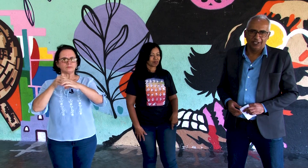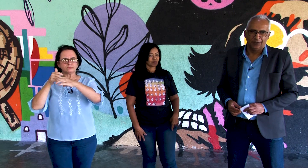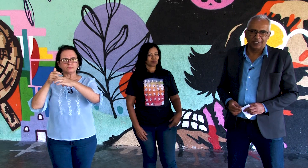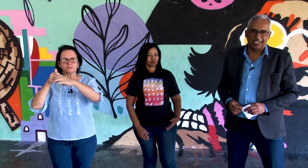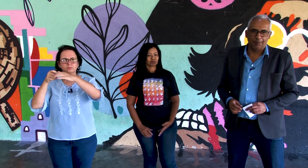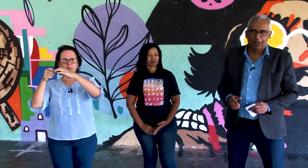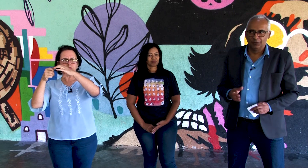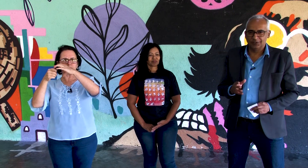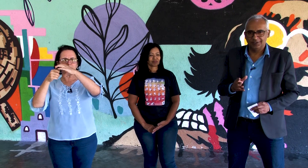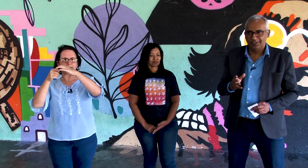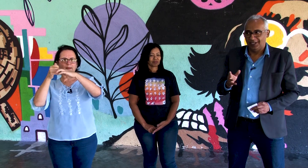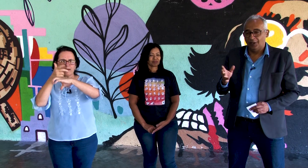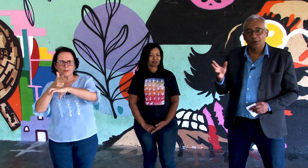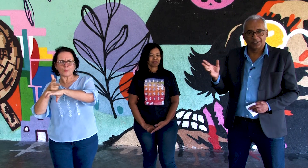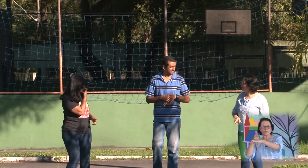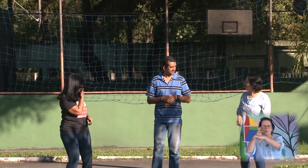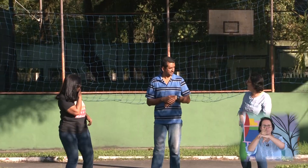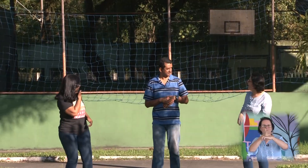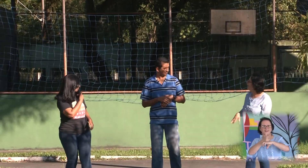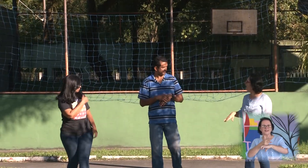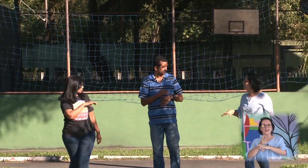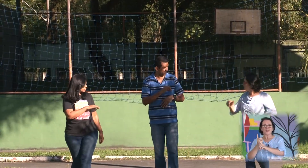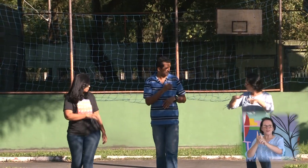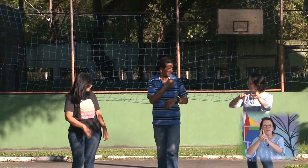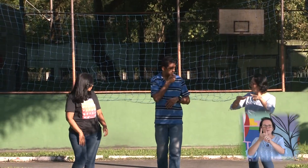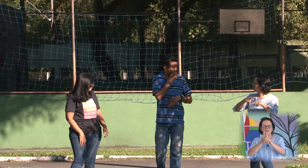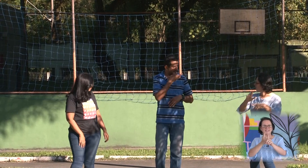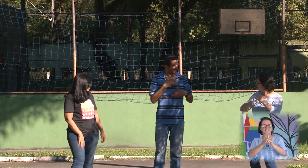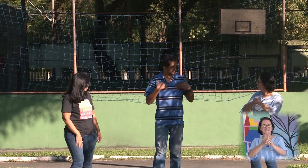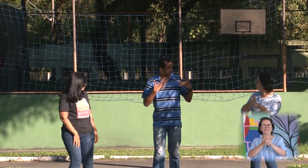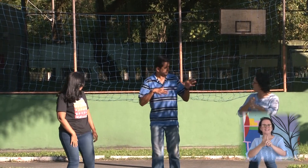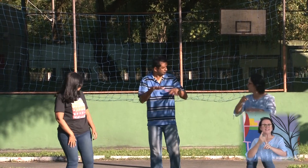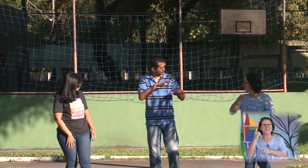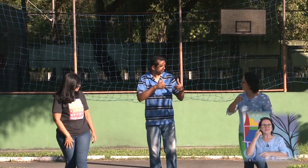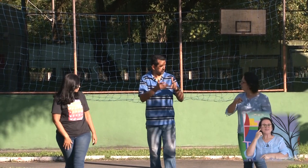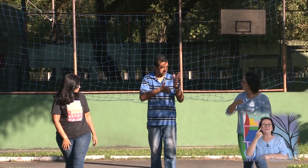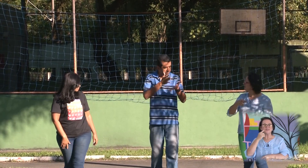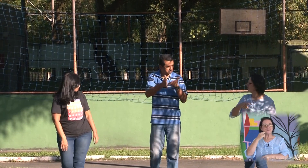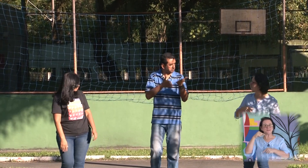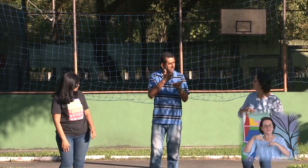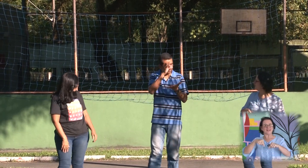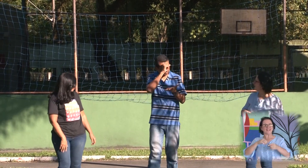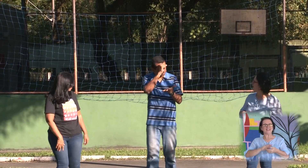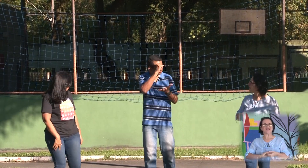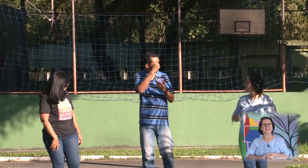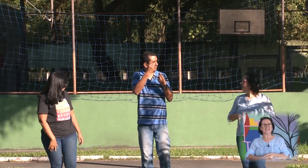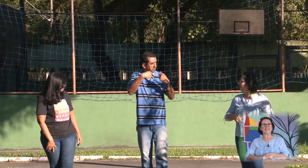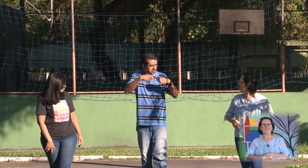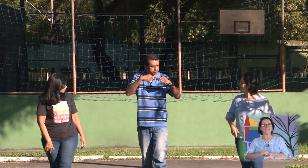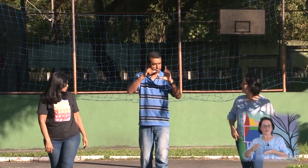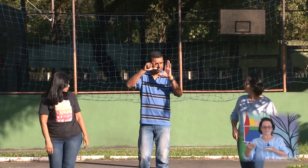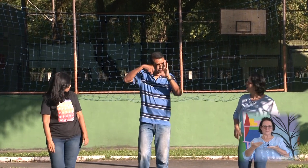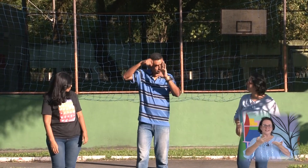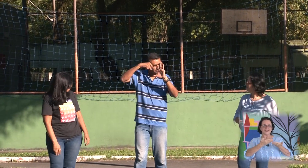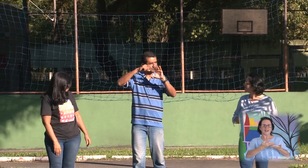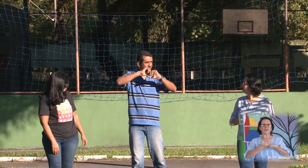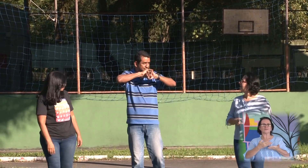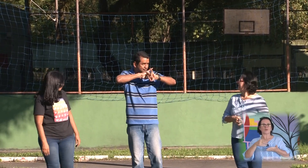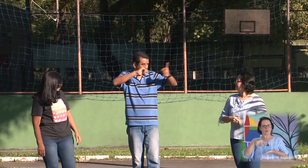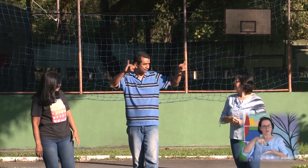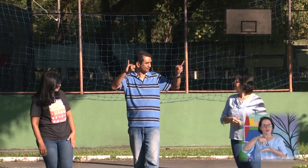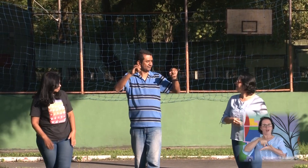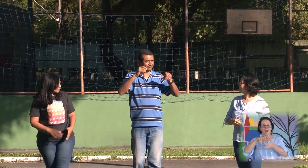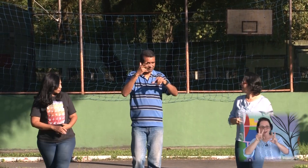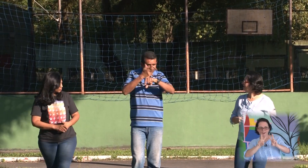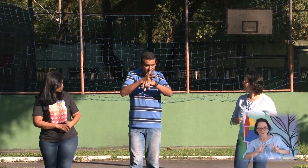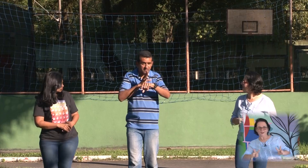hoje, nós acabamos encontrando um deficiente auditivo que veio até nós aqui e ficou aqui,